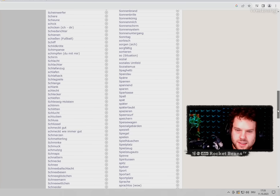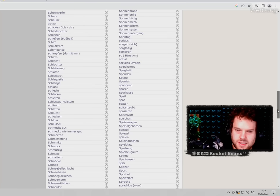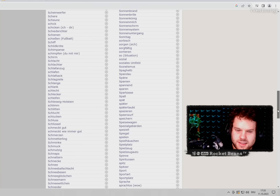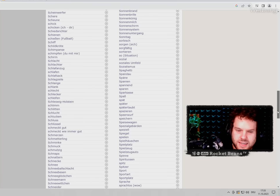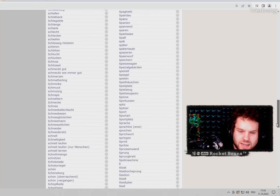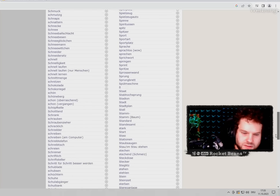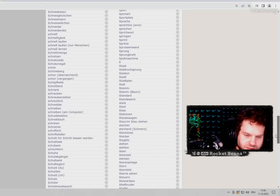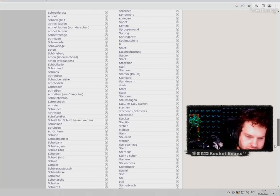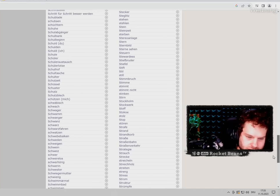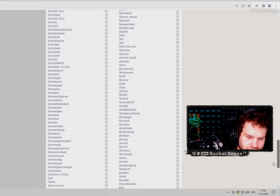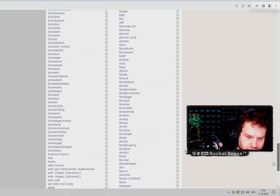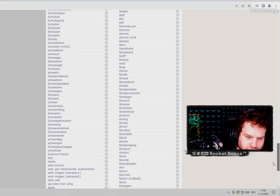Senf